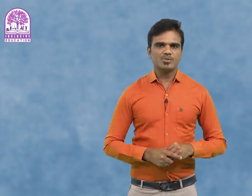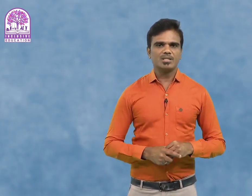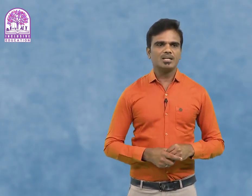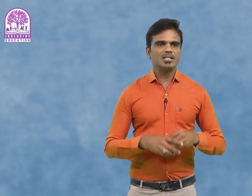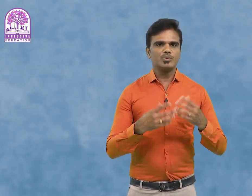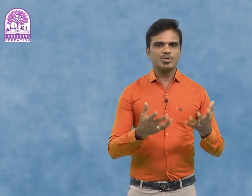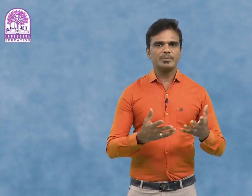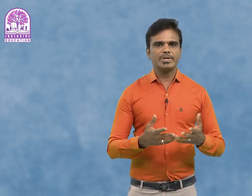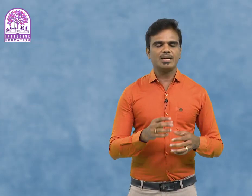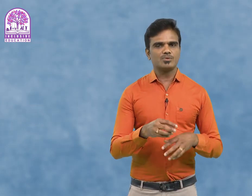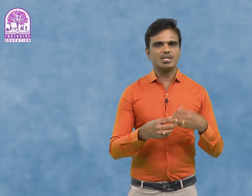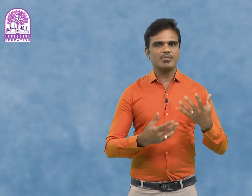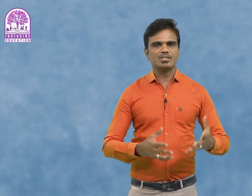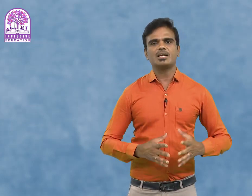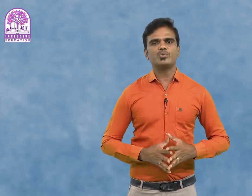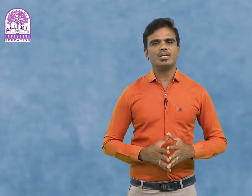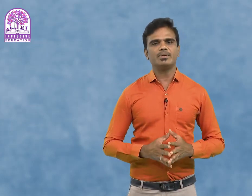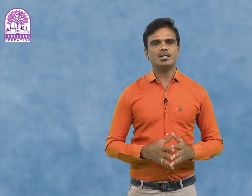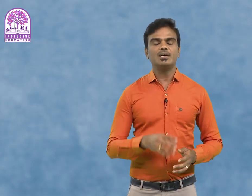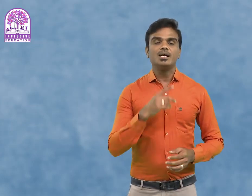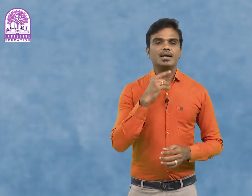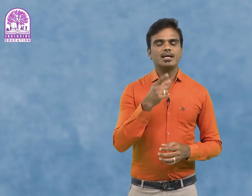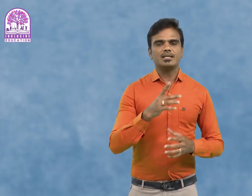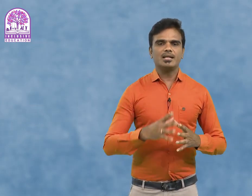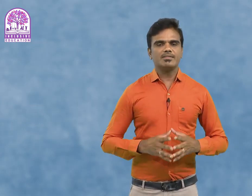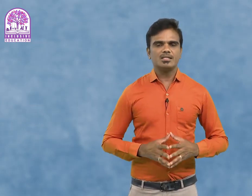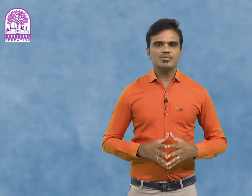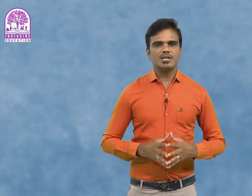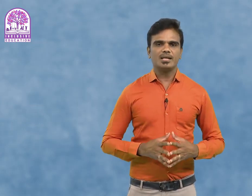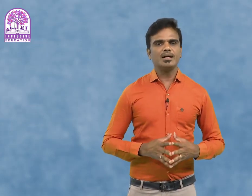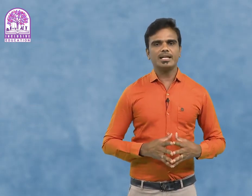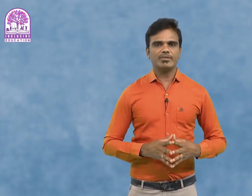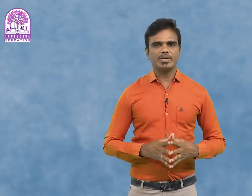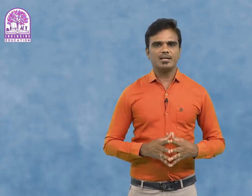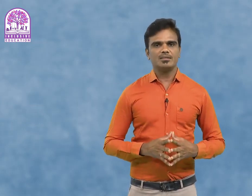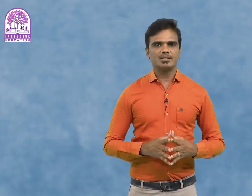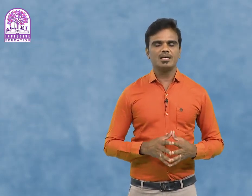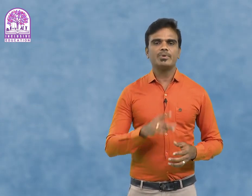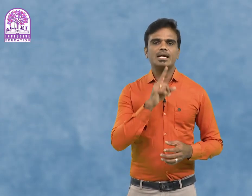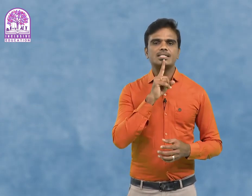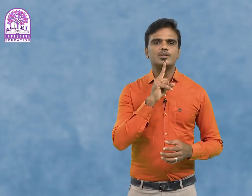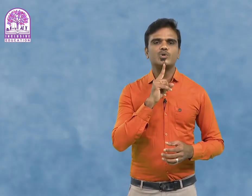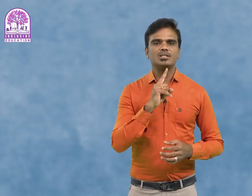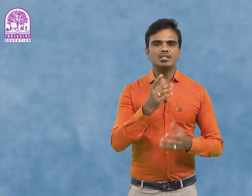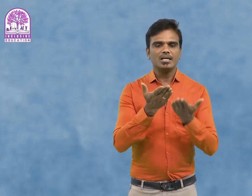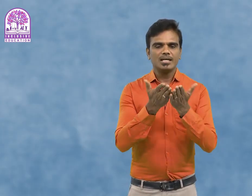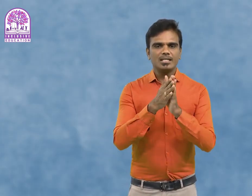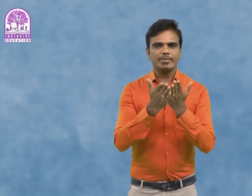சொல்கிறீங்க, அந்த புக்கோட பேர் நீங்கள் சொல்கிறீங்க, உங்களுக்கு சரியாக புரியல அப்படின்னா நீங்கள் அந்த கலரை வச்சு என்ன சொல்லலாம், நீங்கள் ஐடென்டிஃபை பண்ணலாம், சரியா. அப்போ கலர்ஸ் இந்த புக்கு, இந்த மாதிரி